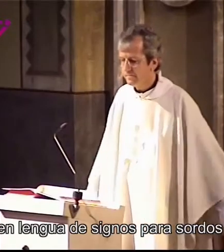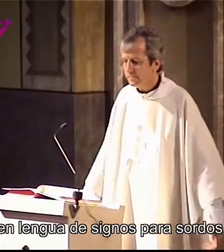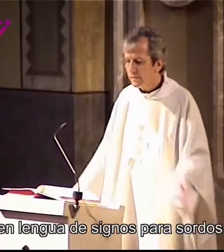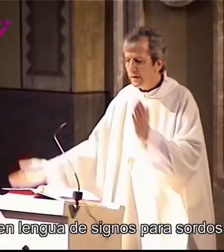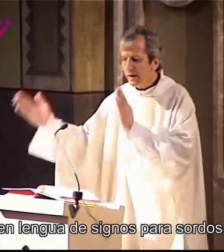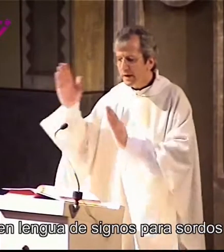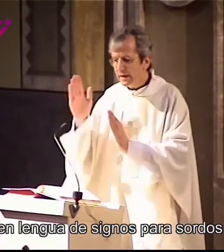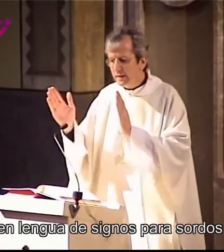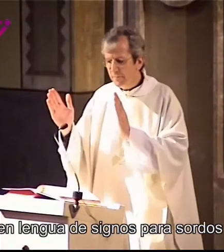En aquel tiempo,